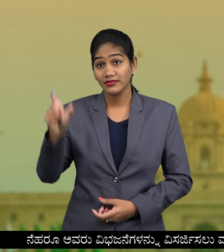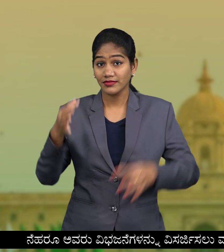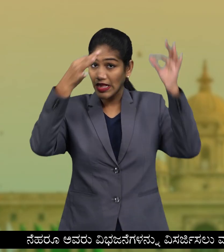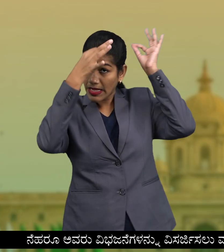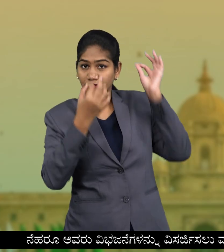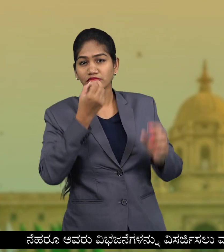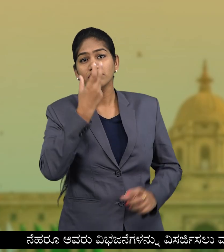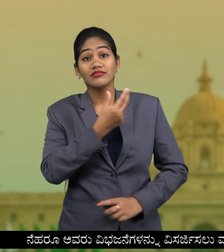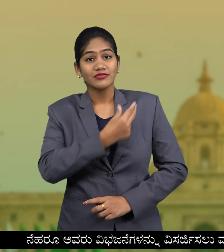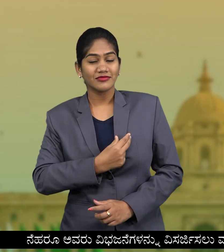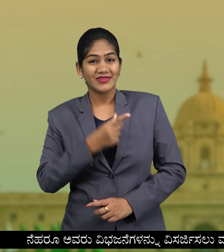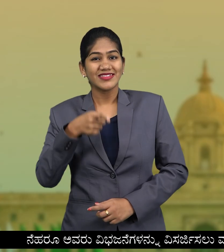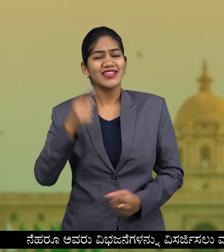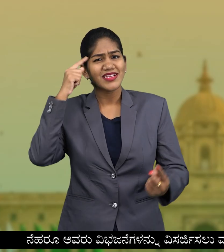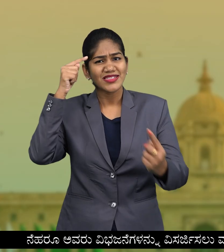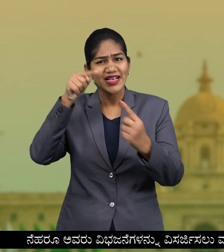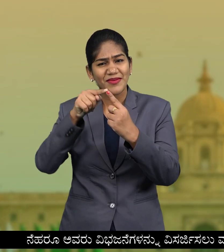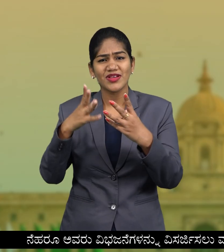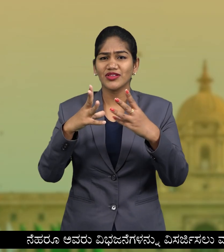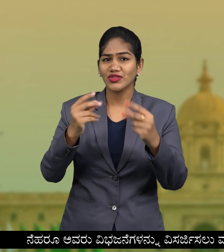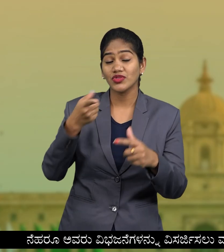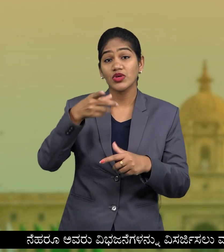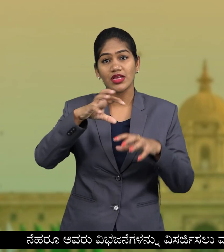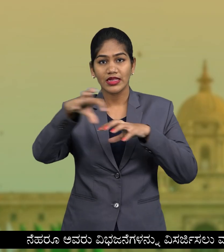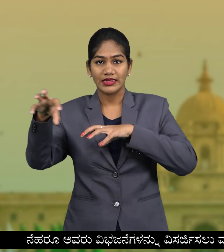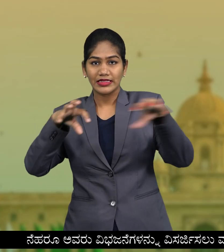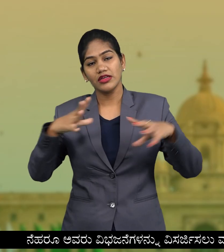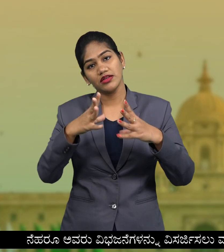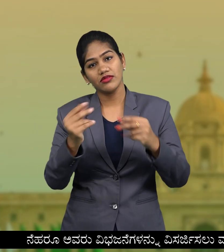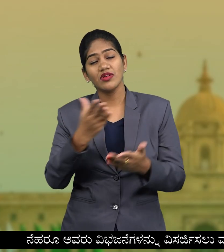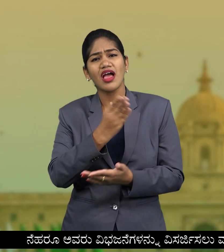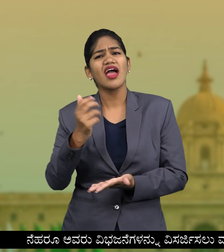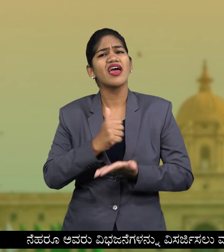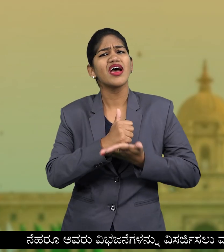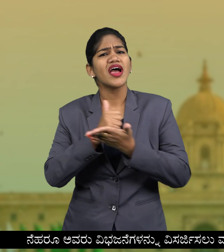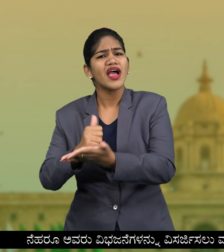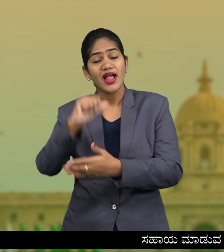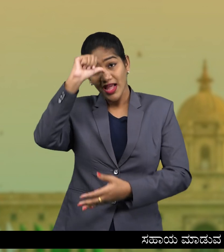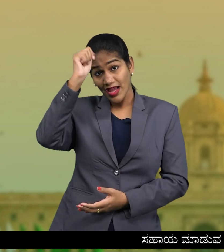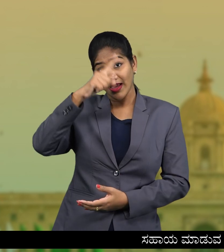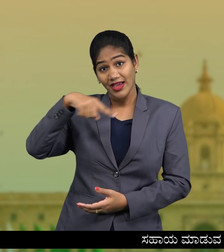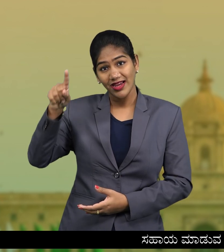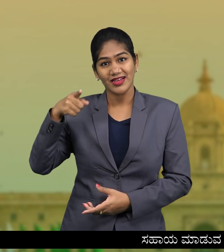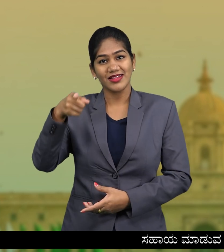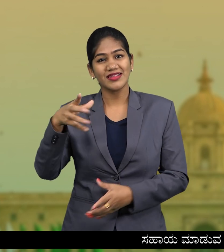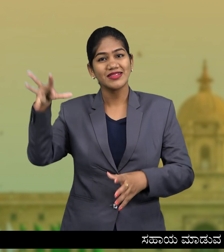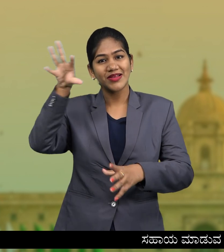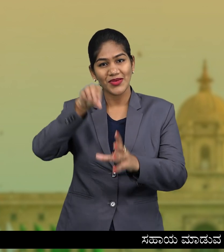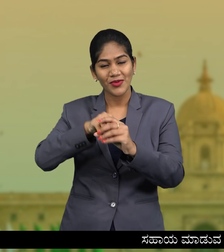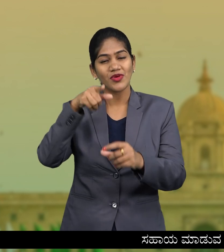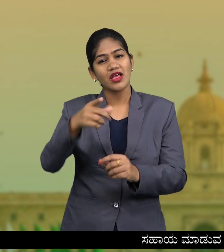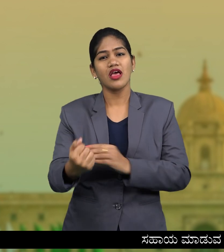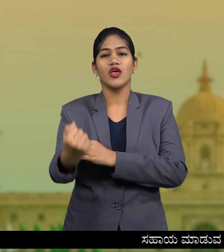ನೆಹರು ಅವರು ವಿಭಜನೆಗಳನ್ನು ವಿರ್ಜಿಸಲು ಮತ್ತು ಭಾರತವು ಬಲಿಷ್ಠ ರಾಷ್ಟ್ರವಾಗಿ ಹೊರಹೊಮ್ಮಲು ಸಹಾಯ ಮಾಡುವ